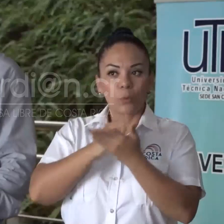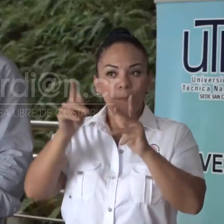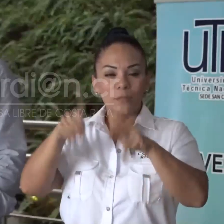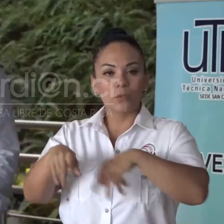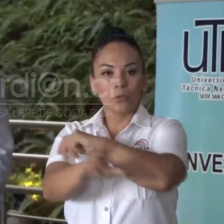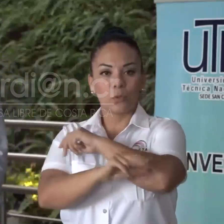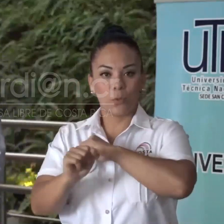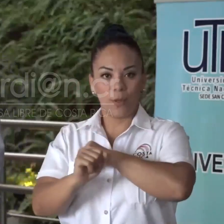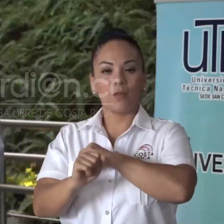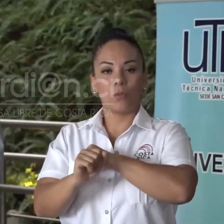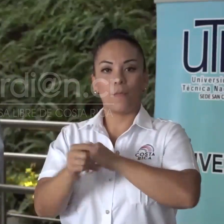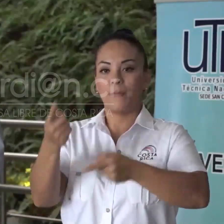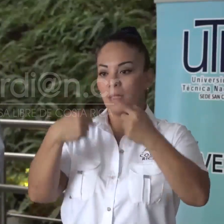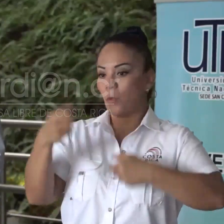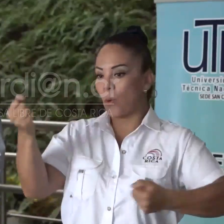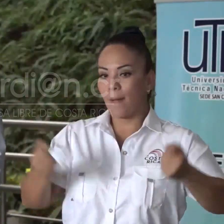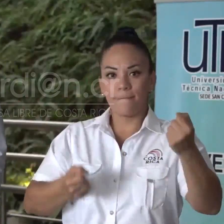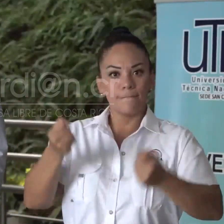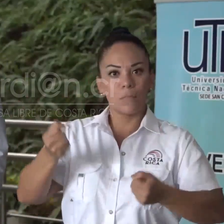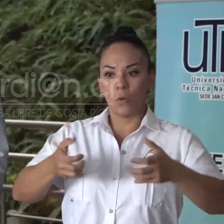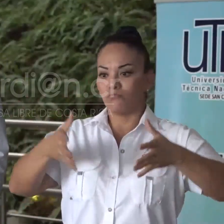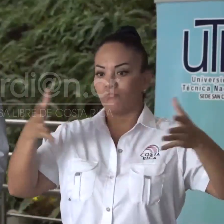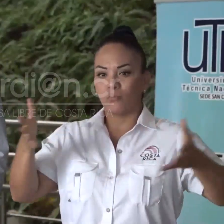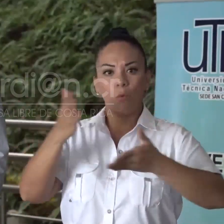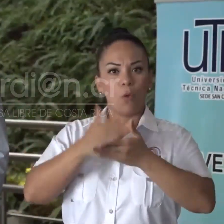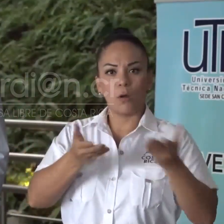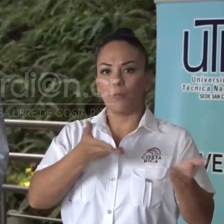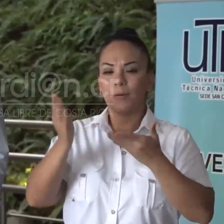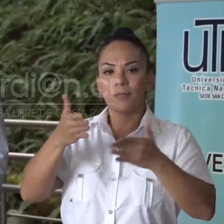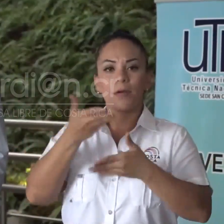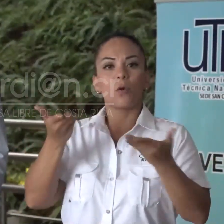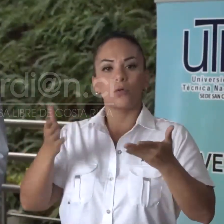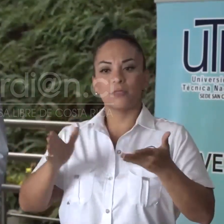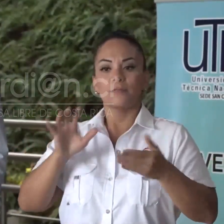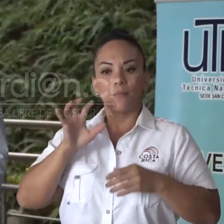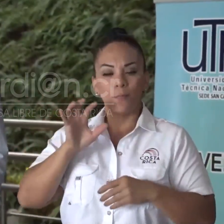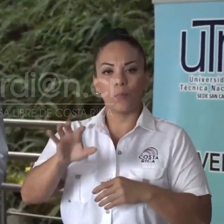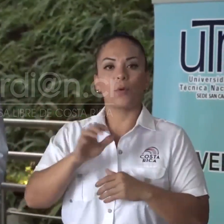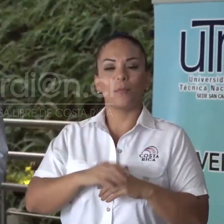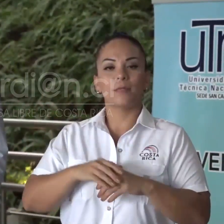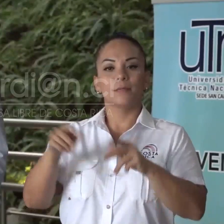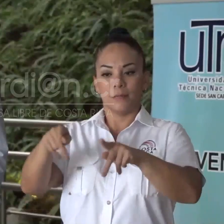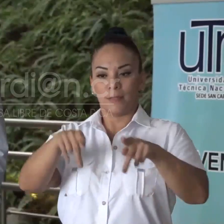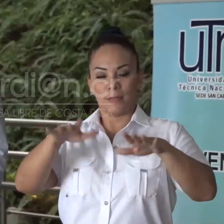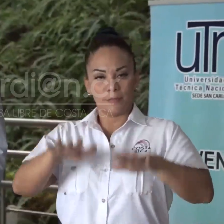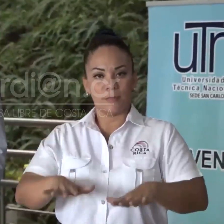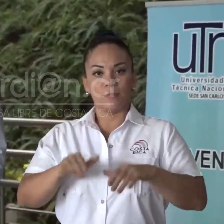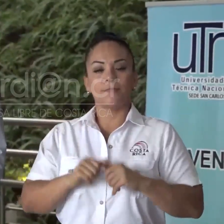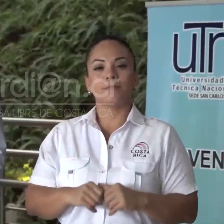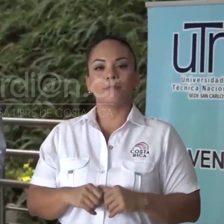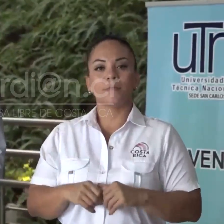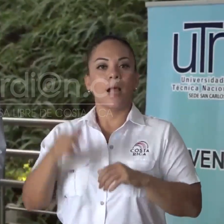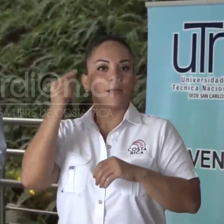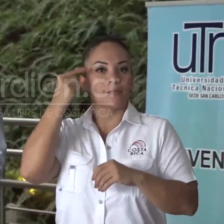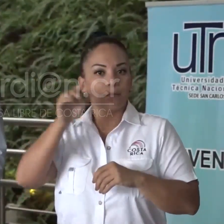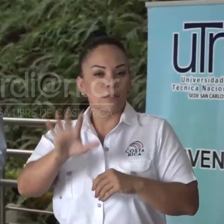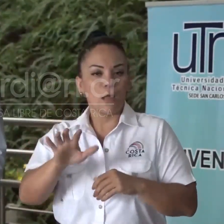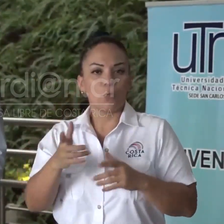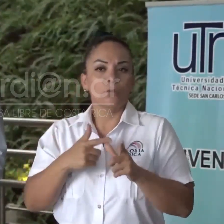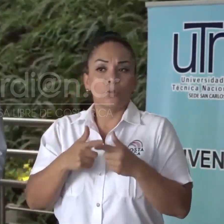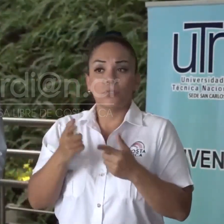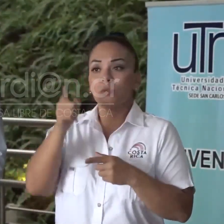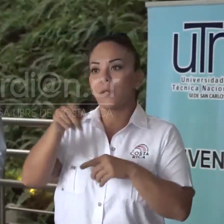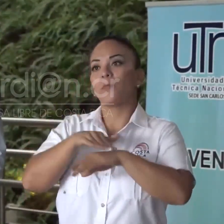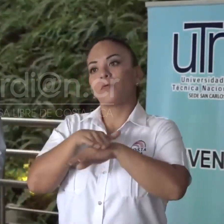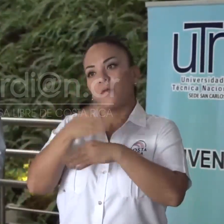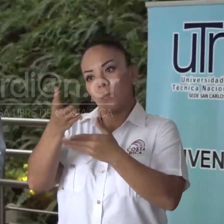robado, venido en camiones, vagonetas, a llevarse cosas que le pertenecen a la ciudadanía o al Estado, tenga la